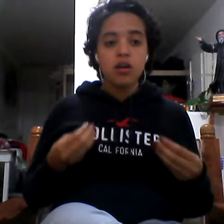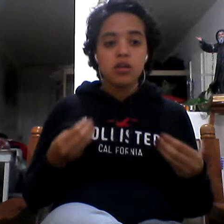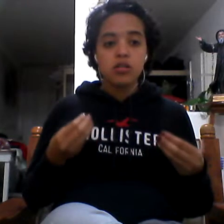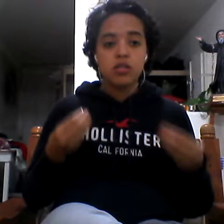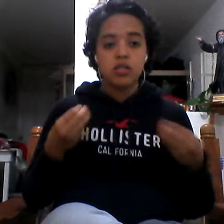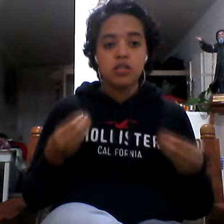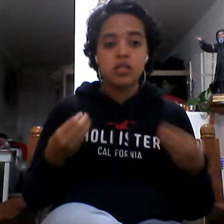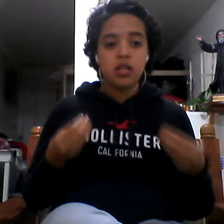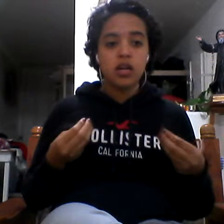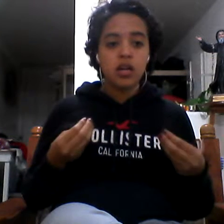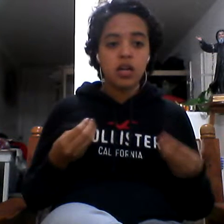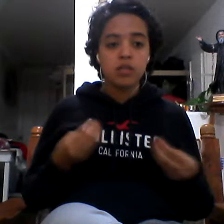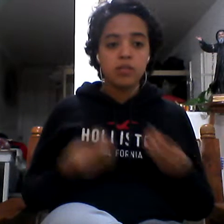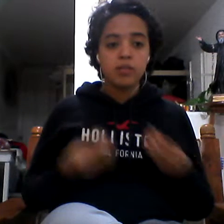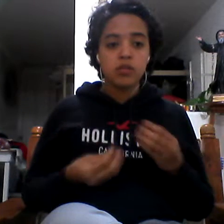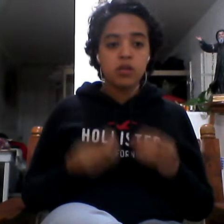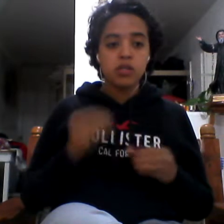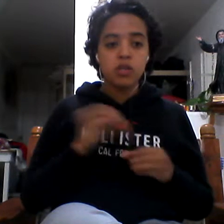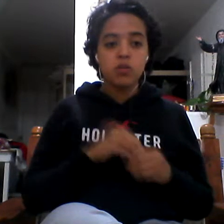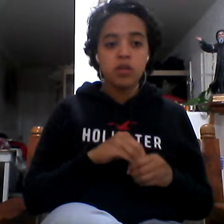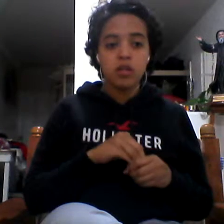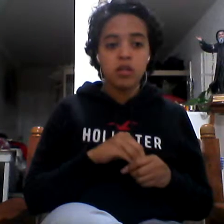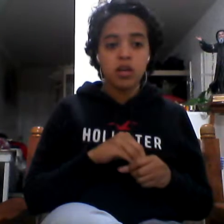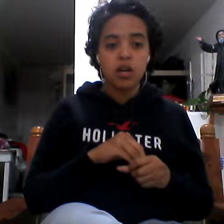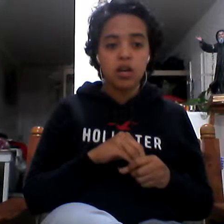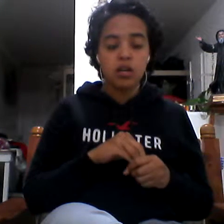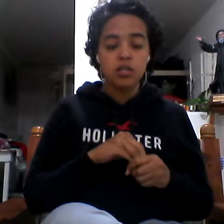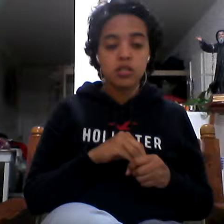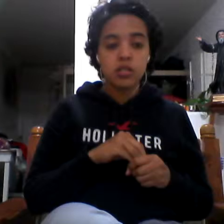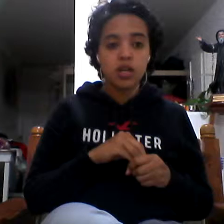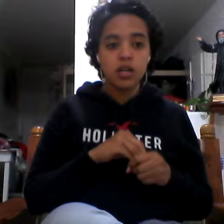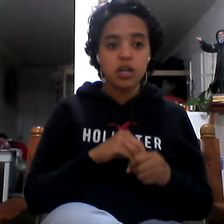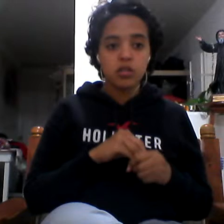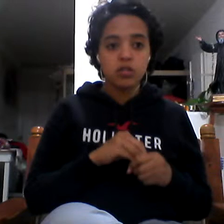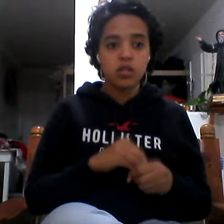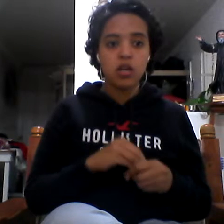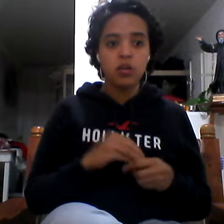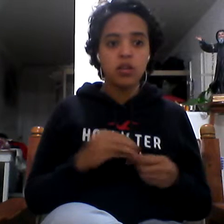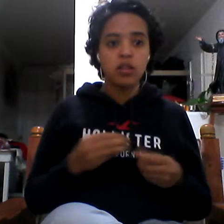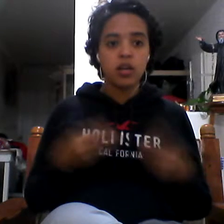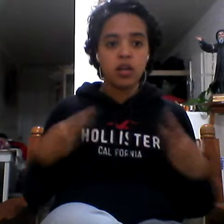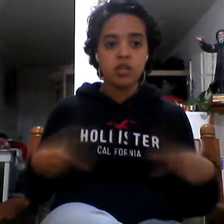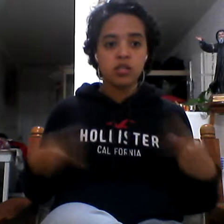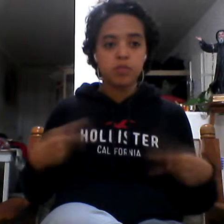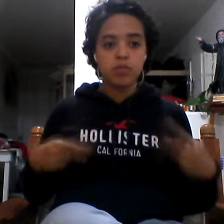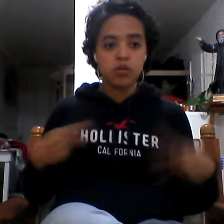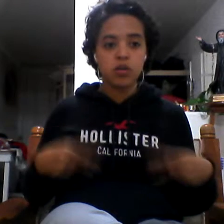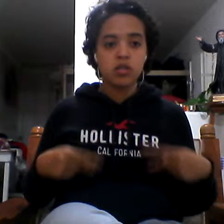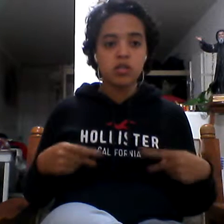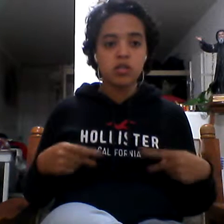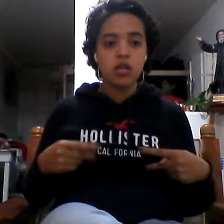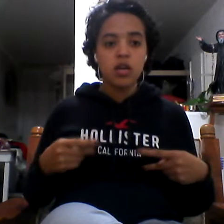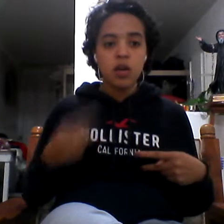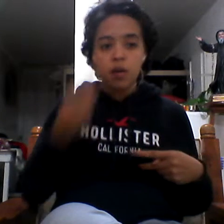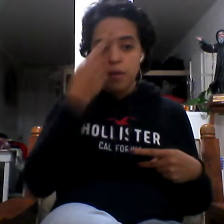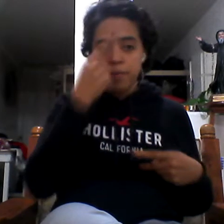Se necesita que las personas ayuden a integrar, se necesita que la sociedad ayude a integrar a estas personas.